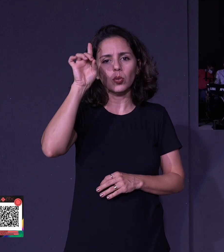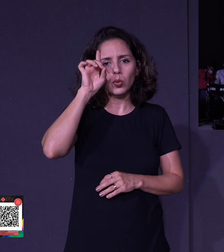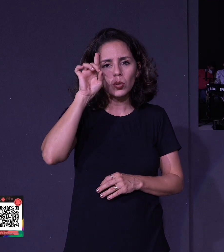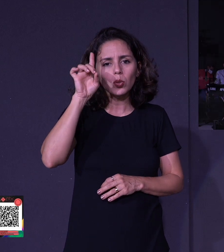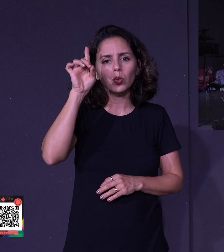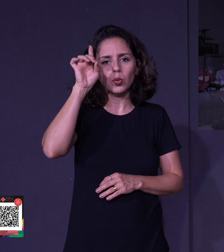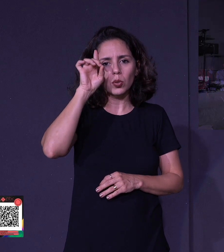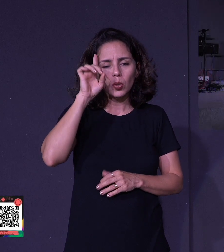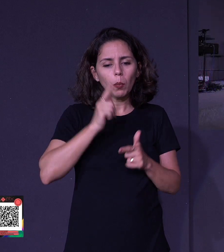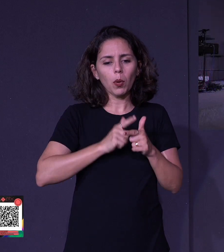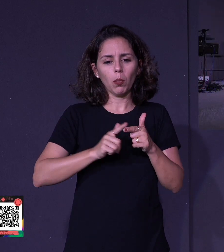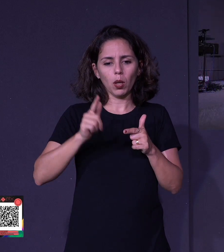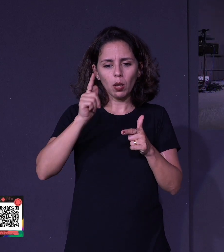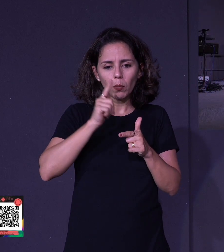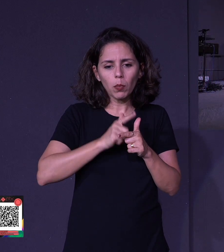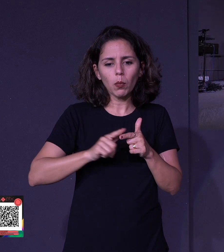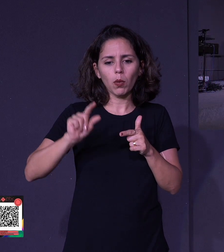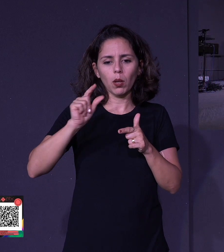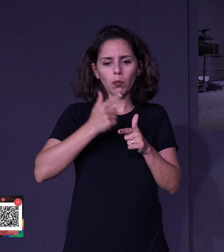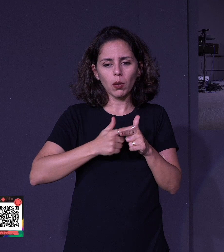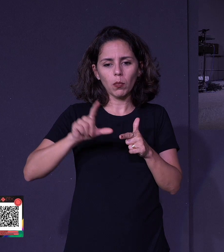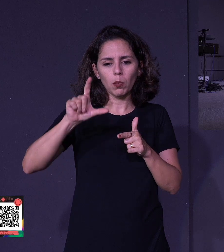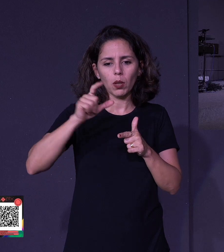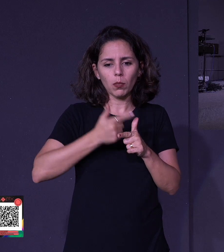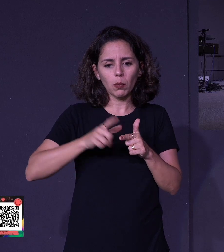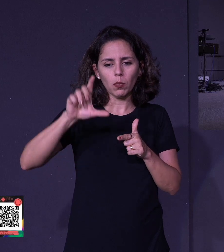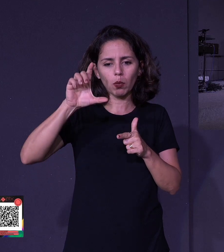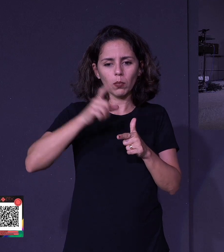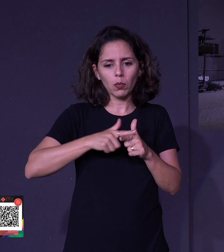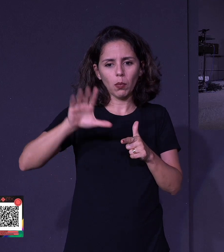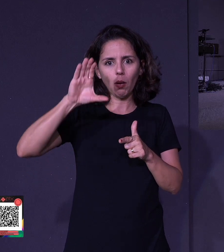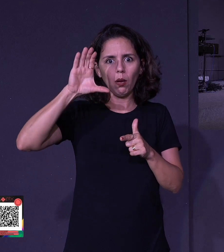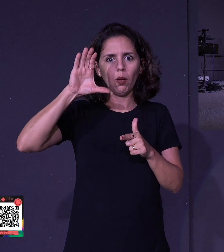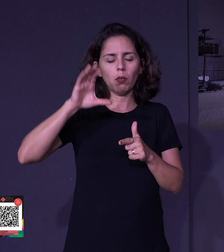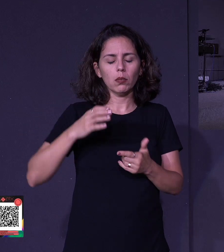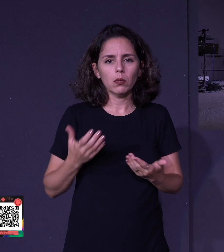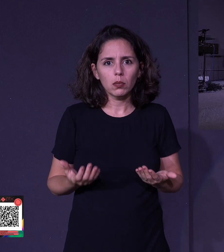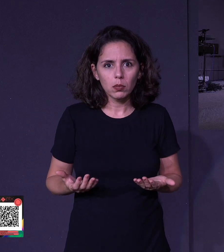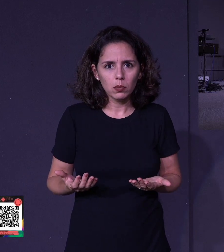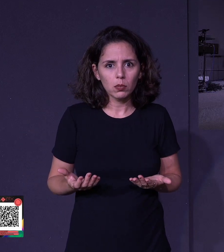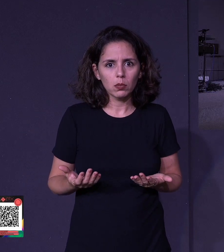firme para tratar as pendências, as dificuldades.